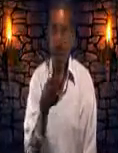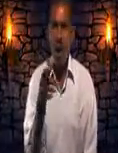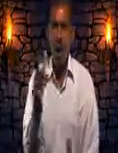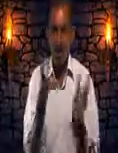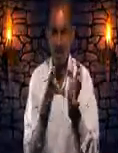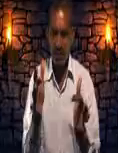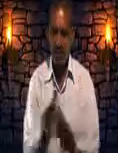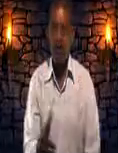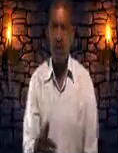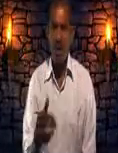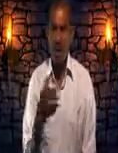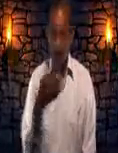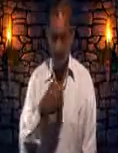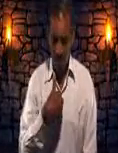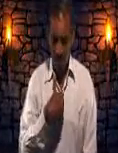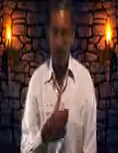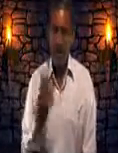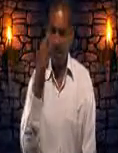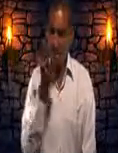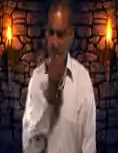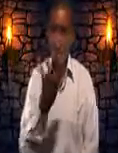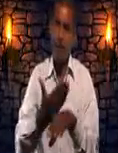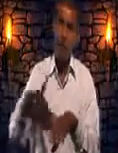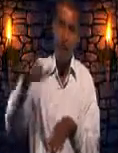என் கண்களின் மேல் சேற்றை பூசினார்,